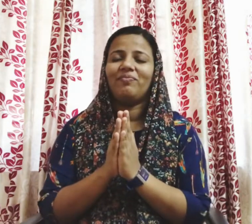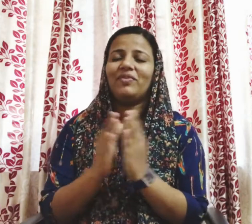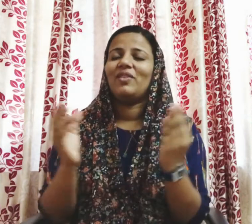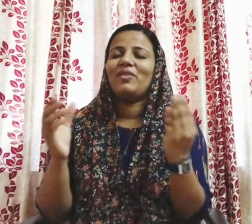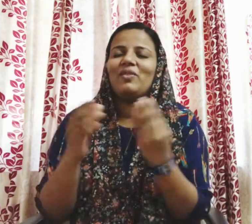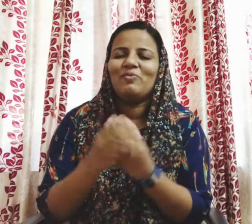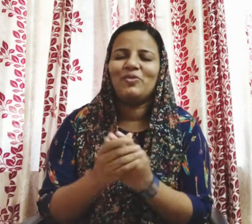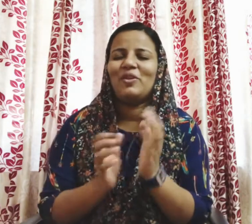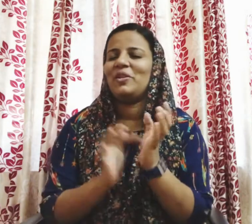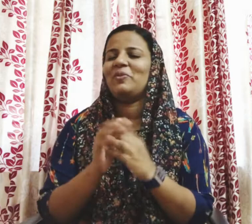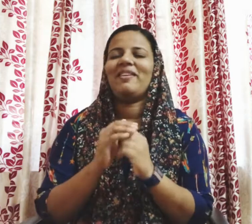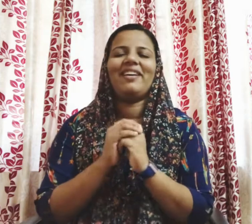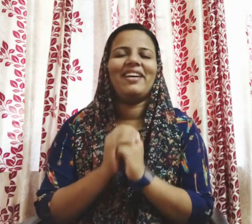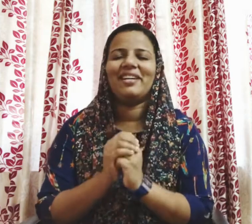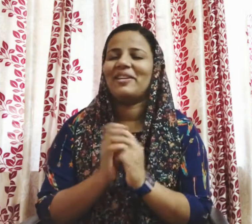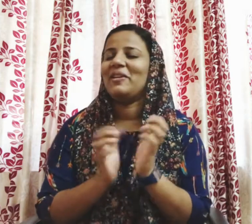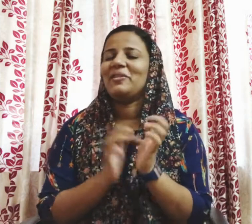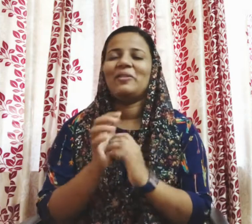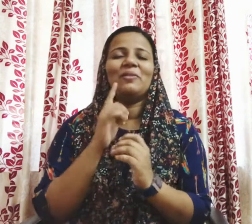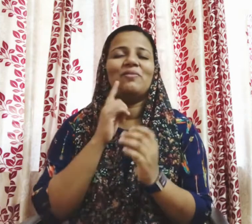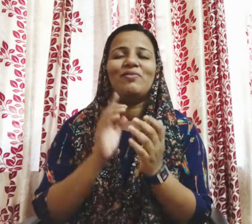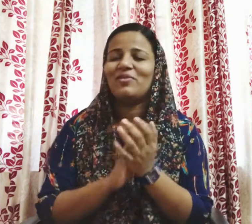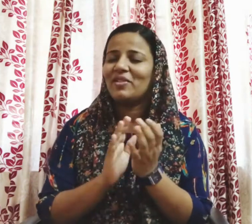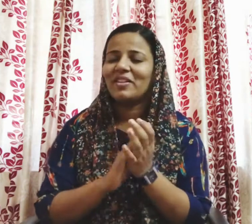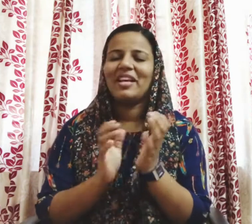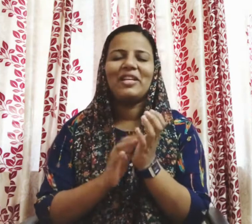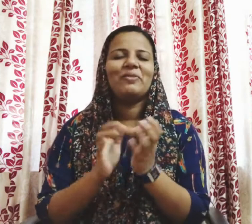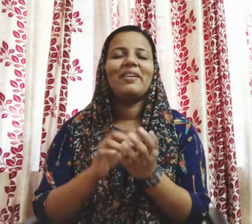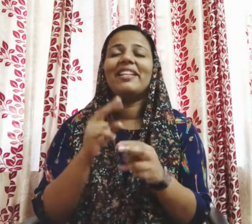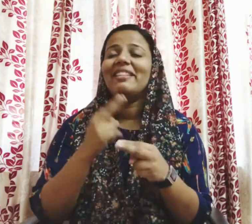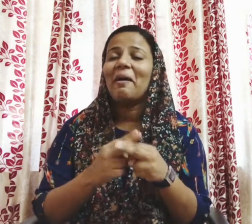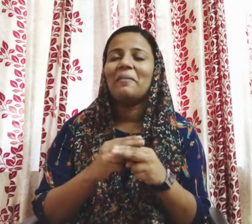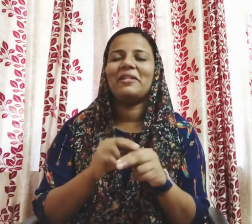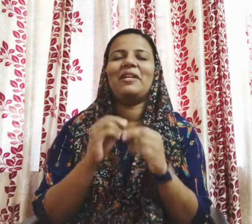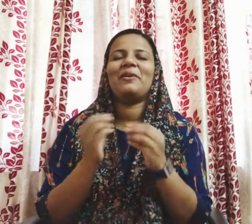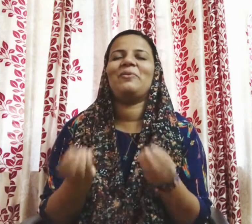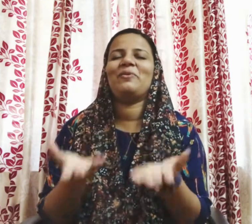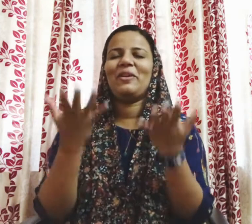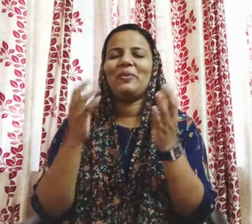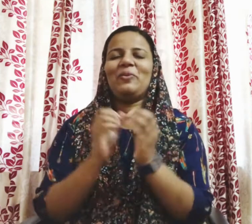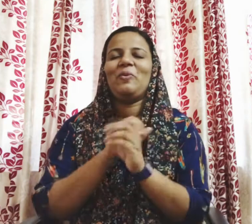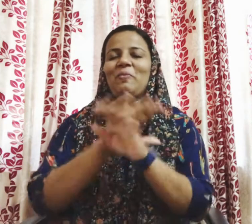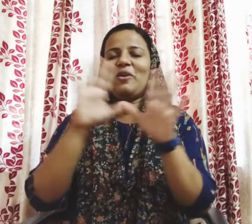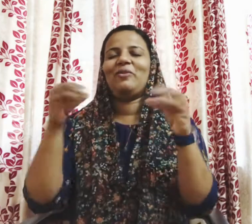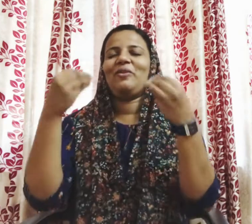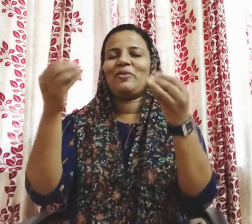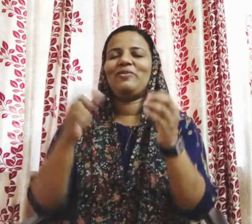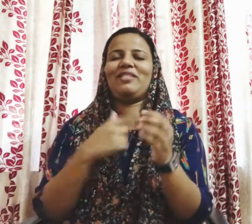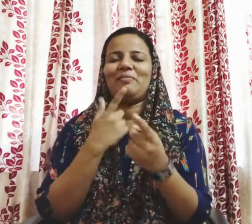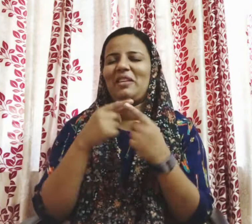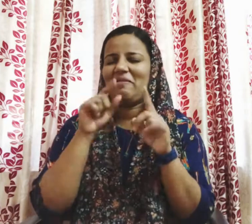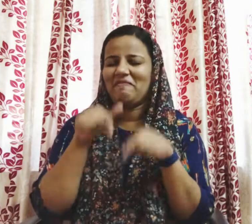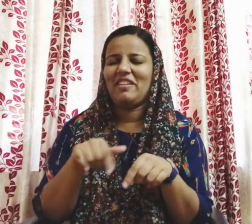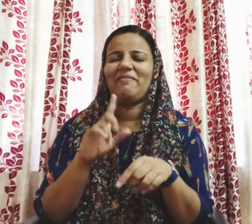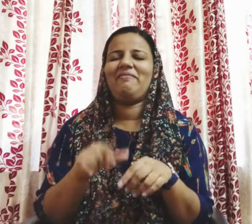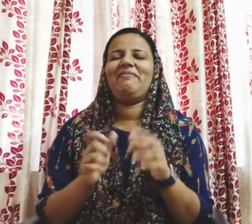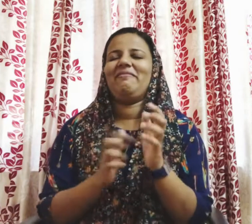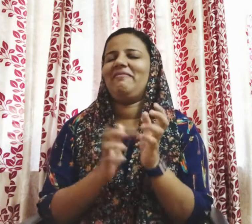ഞങ്ങൾ ഒരുമിച്ച് അങ്ങേ ആരാധിക്കുന്നു, ഒരുമിച്ച് അങ്ങേ സ്തുതിക്കുന്നു, അങ്ങയുടെ നാമത്തെ ഞങ്ങൾ ഉയർത്തുന്നു. തുടർന്ന് കർത്താവെ അങ്ങ് ഞങ്ങളോട് സംസാരിക്കണം.